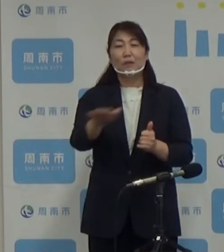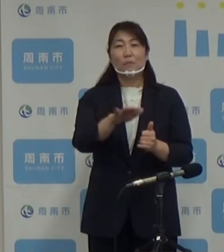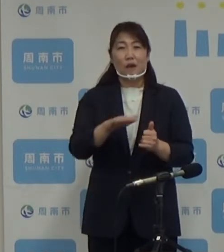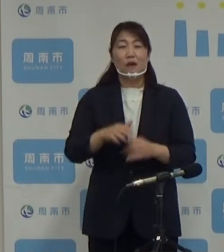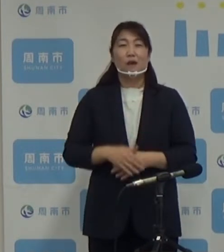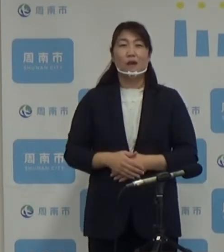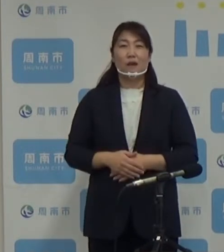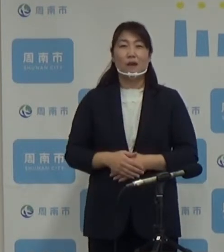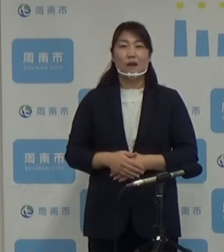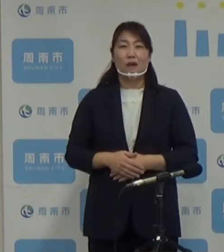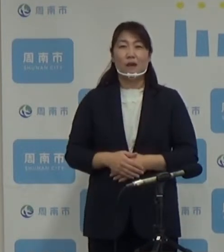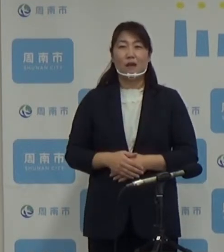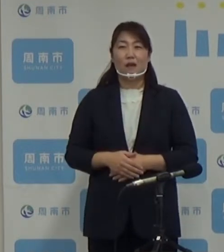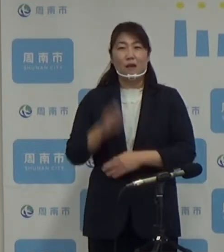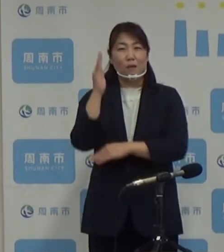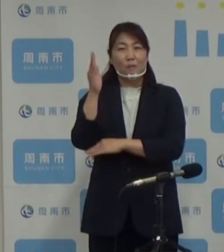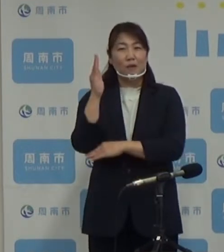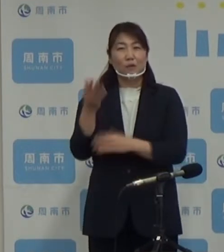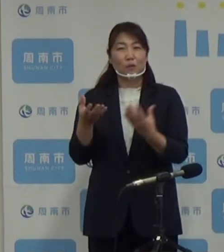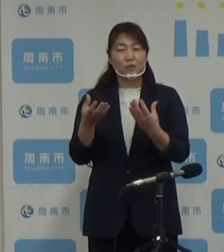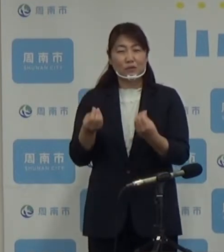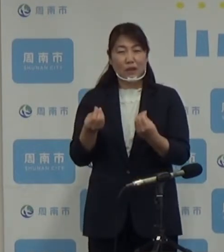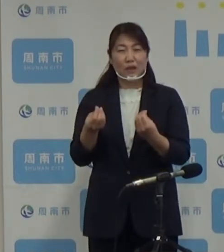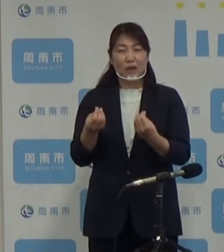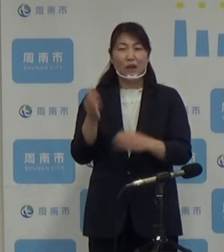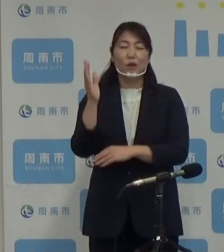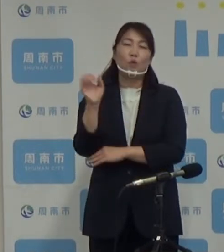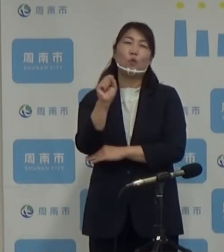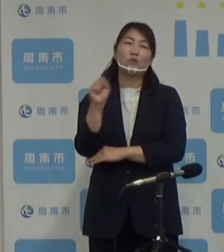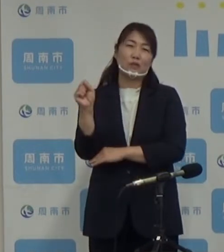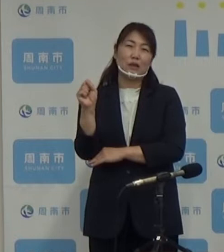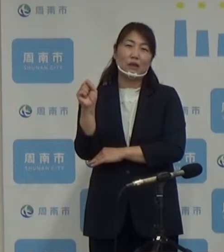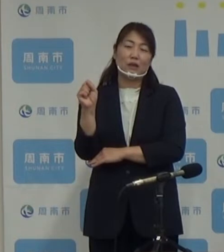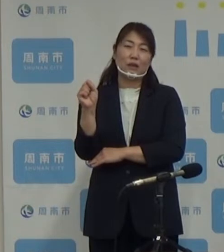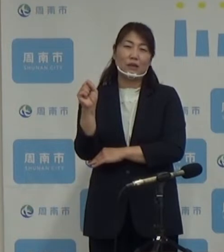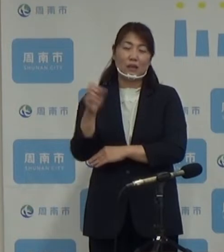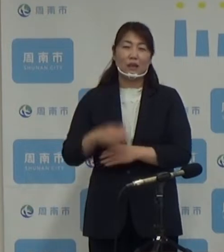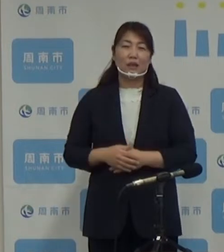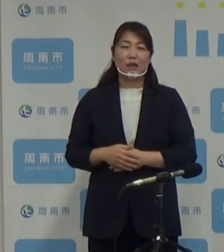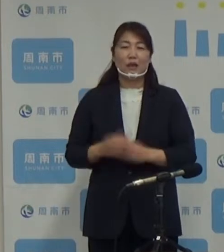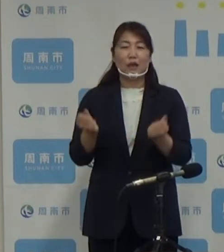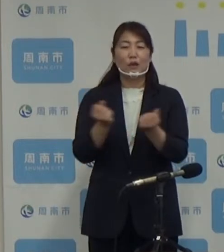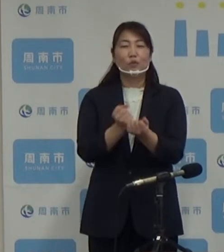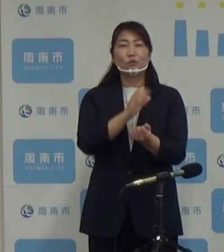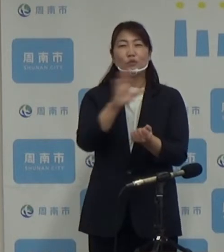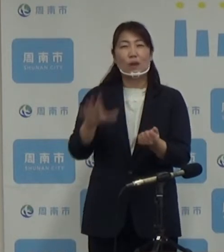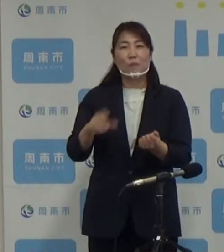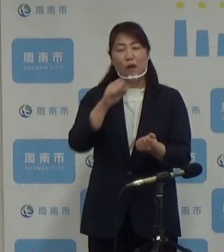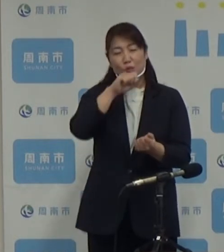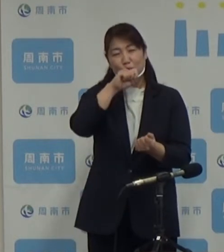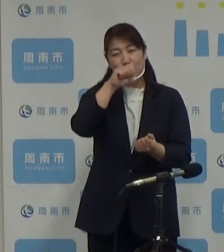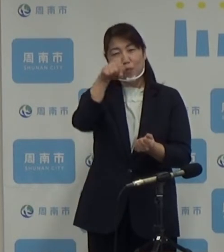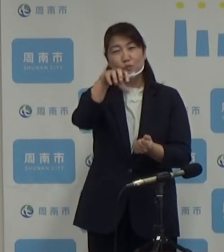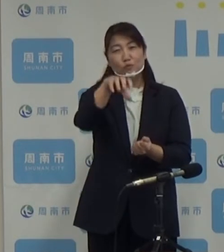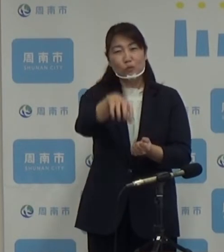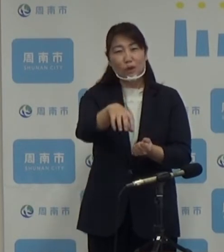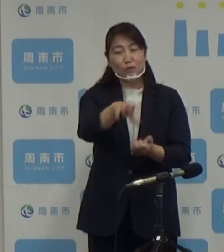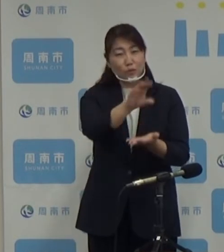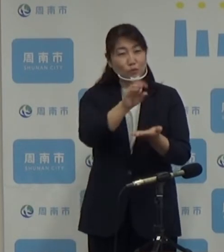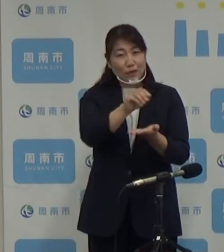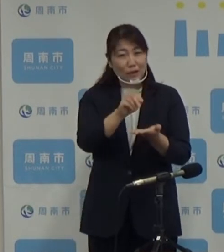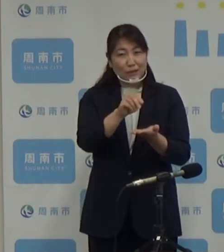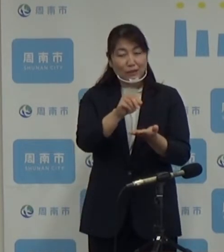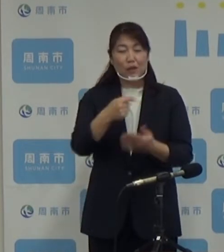受講されたライター講座で行った徳山動物園の取材や私の好き